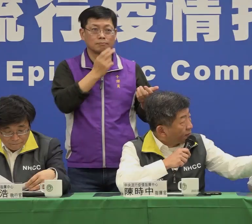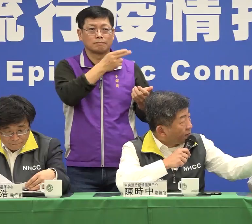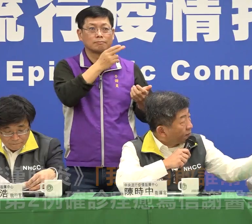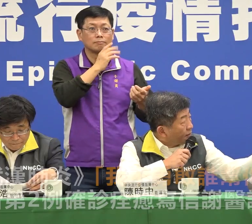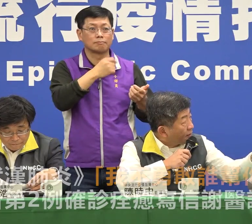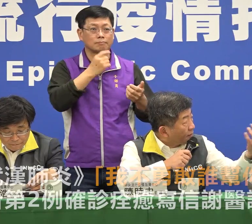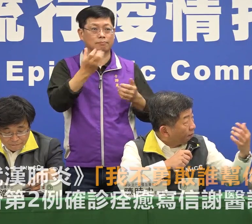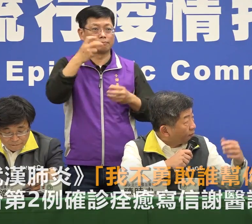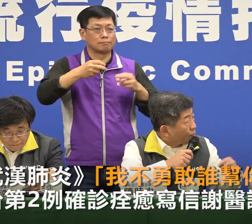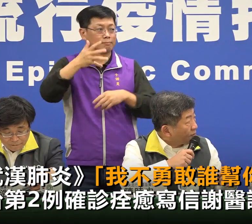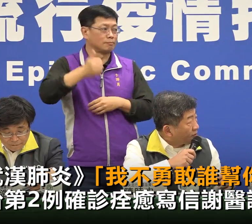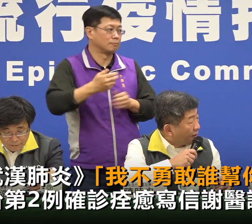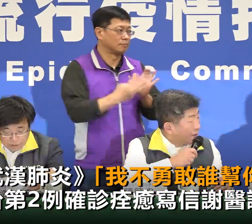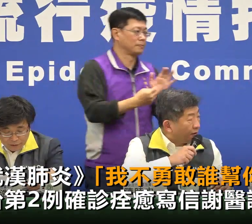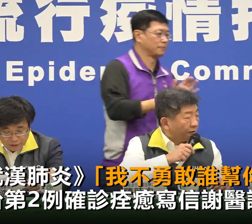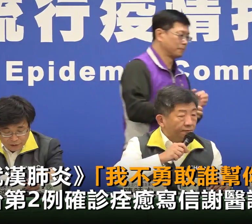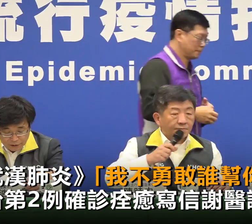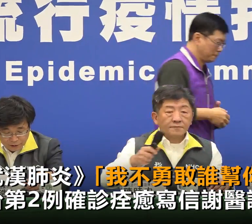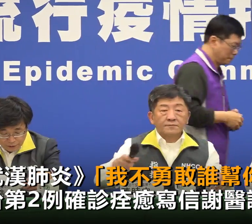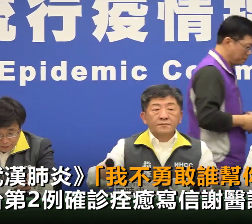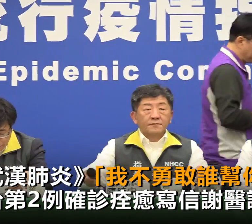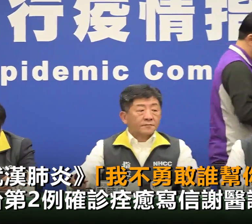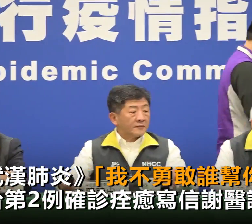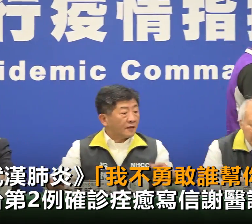是请那个执行长跟大家说明一下哈。